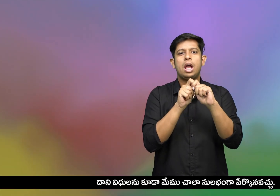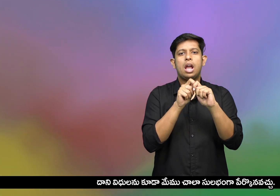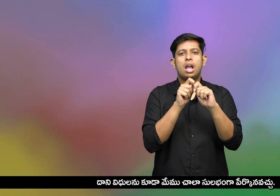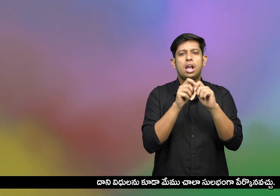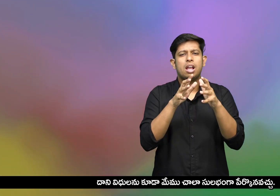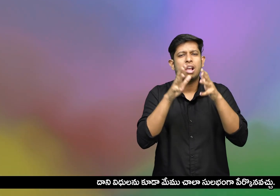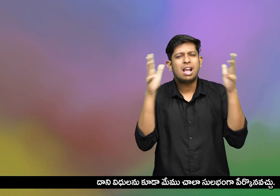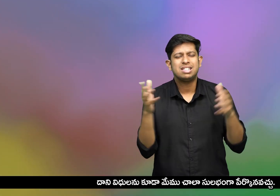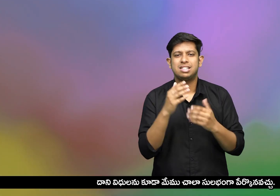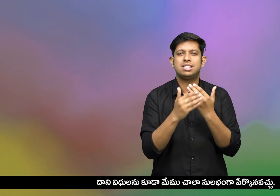సులభంగా పేర్కొనవచ్చు.